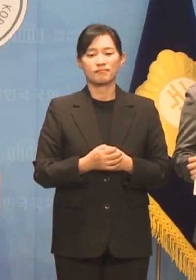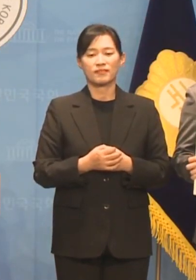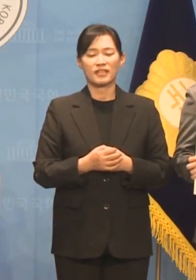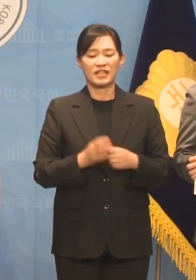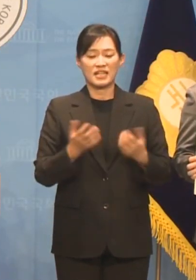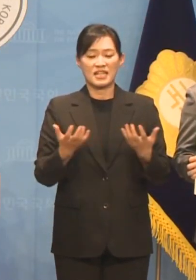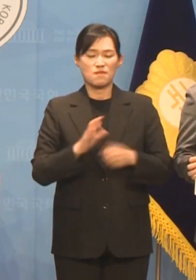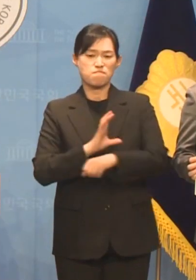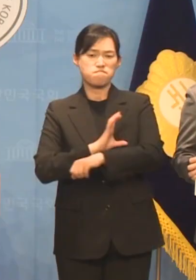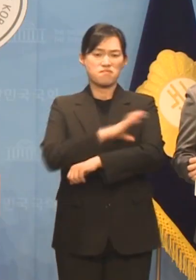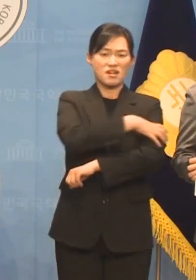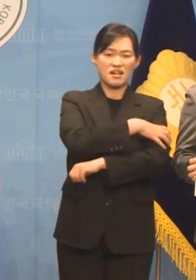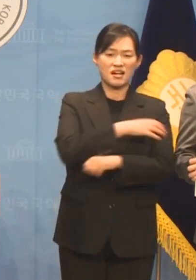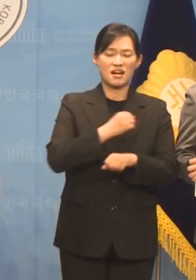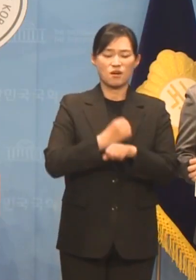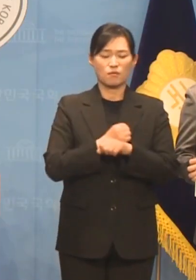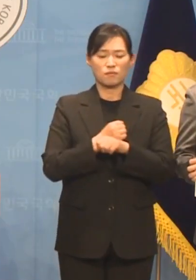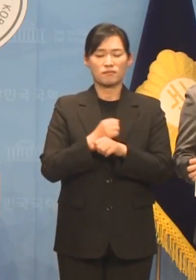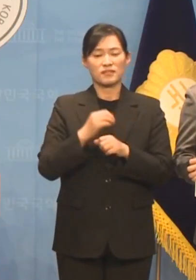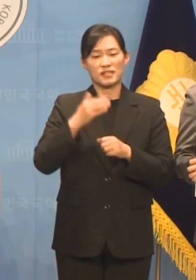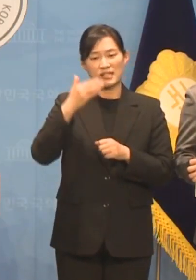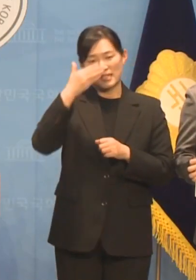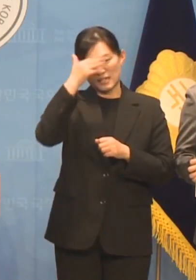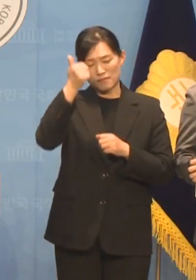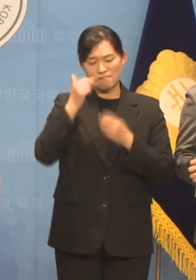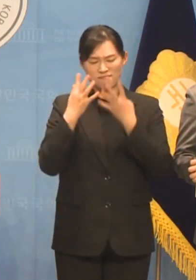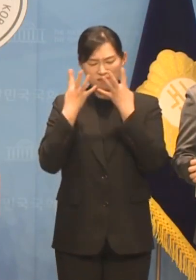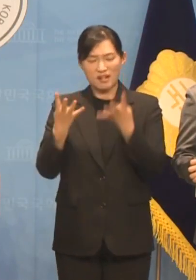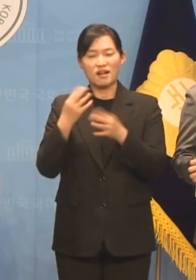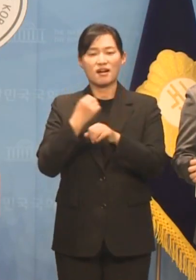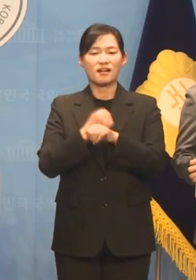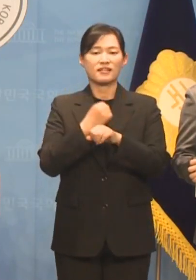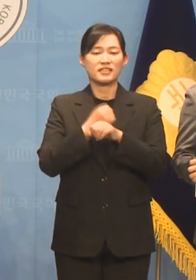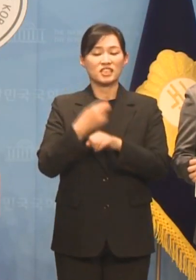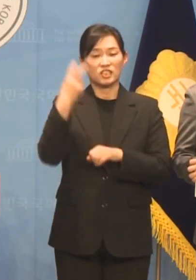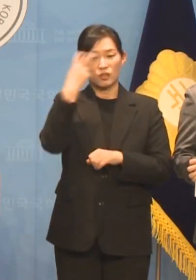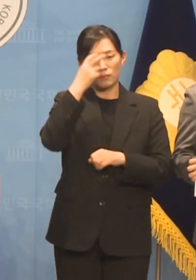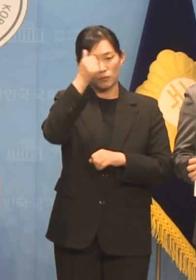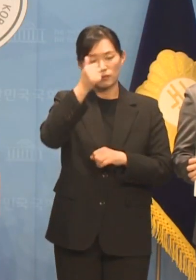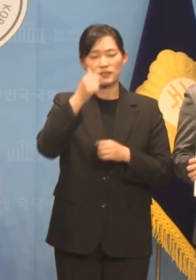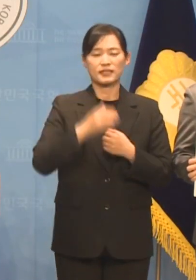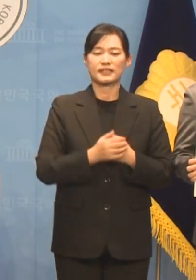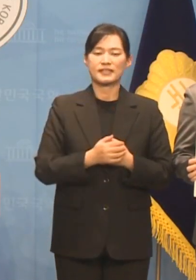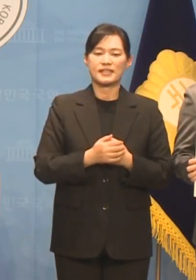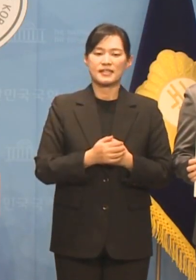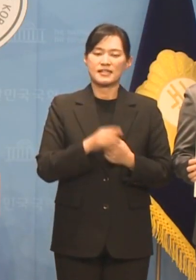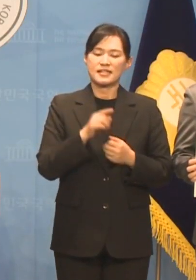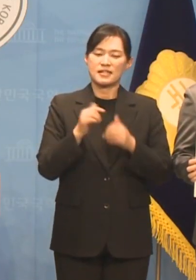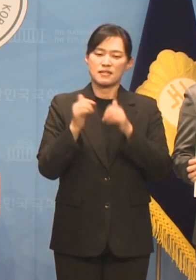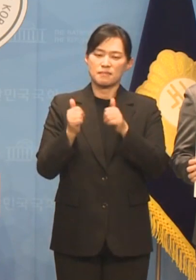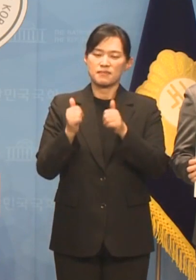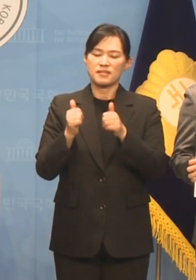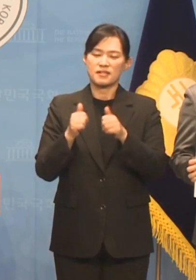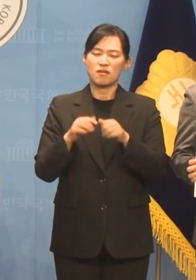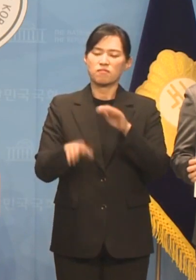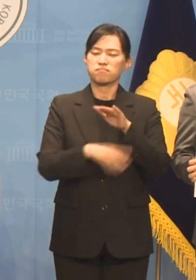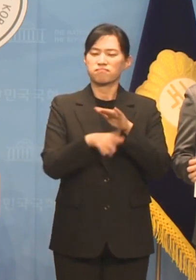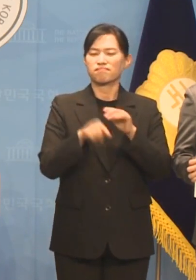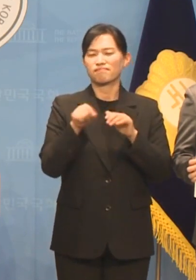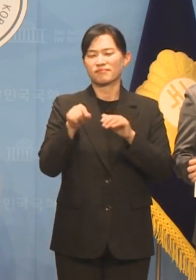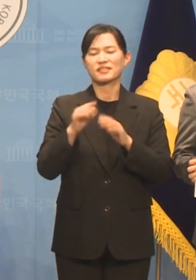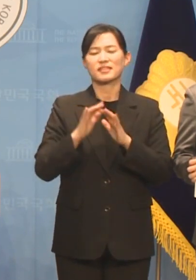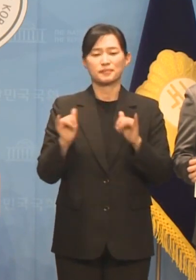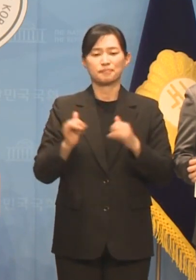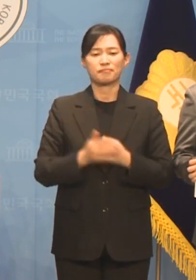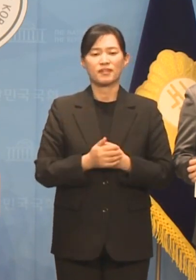직권을 남용하여 내란 수계를 석방한 심우정 총장은 사법질서 파괴의 원흉이다. 검찰의 존립 근거를 훼손한